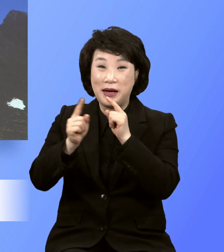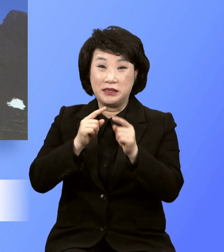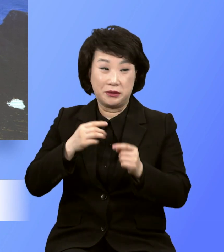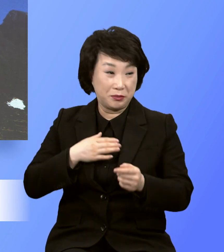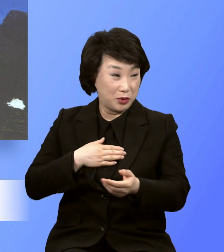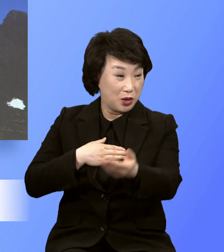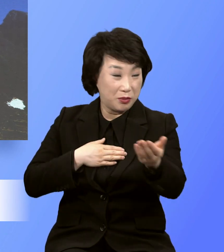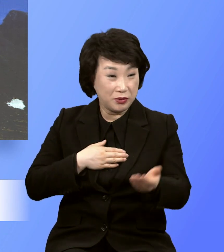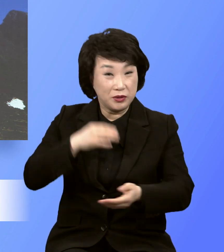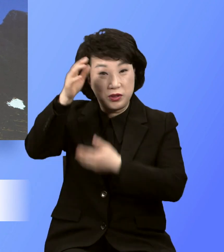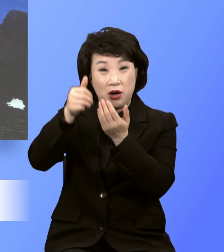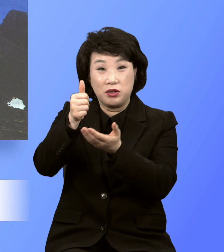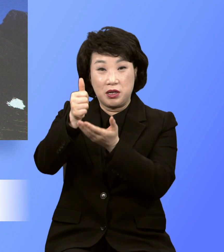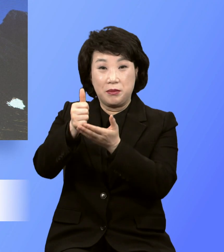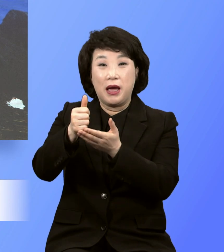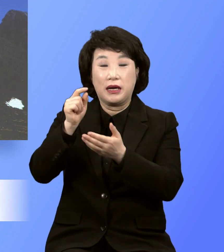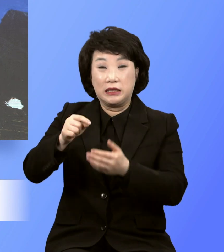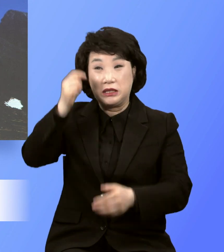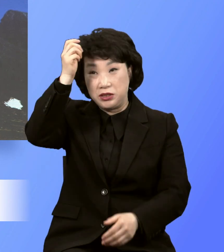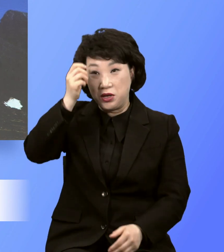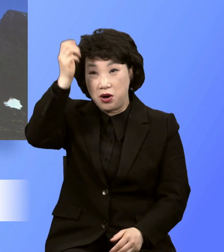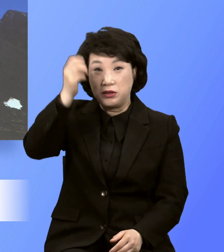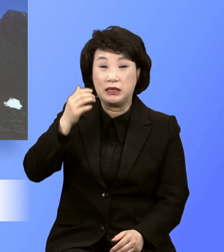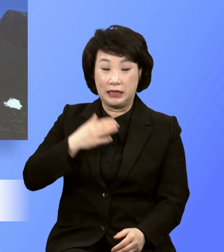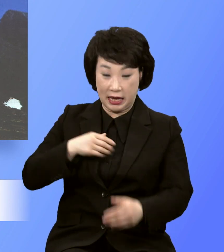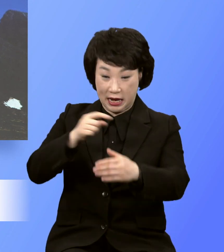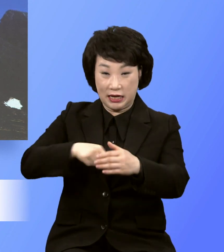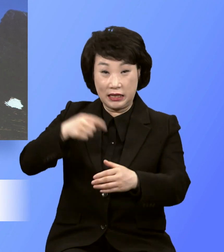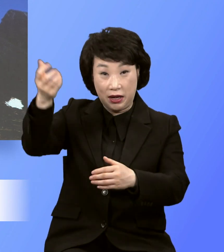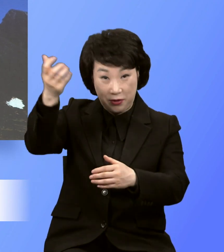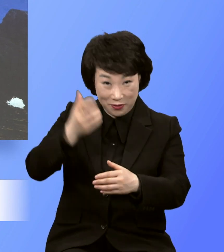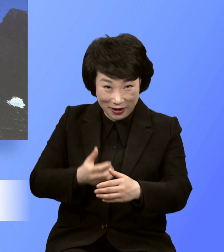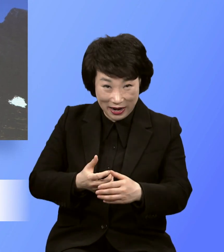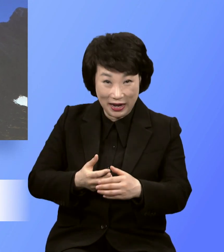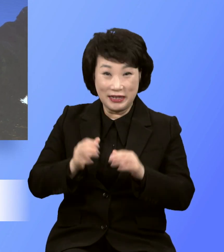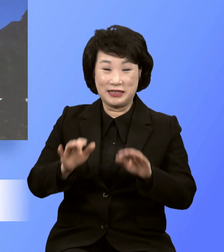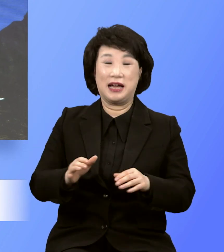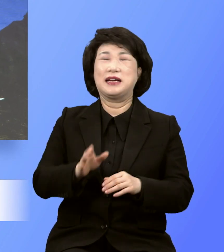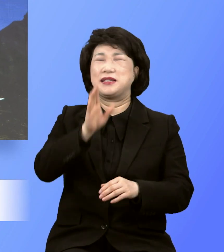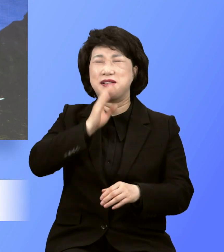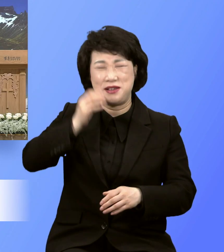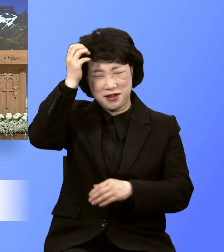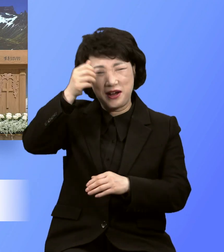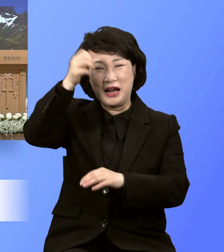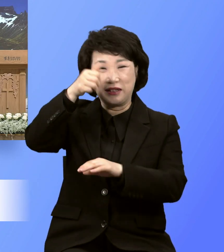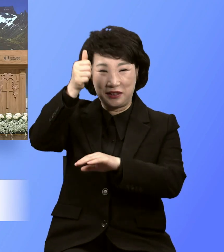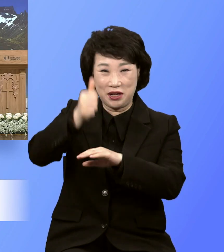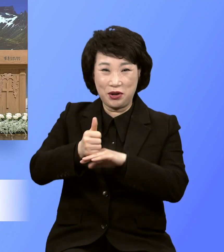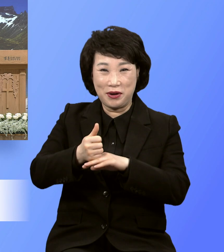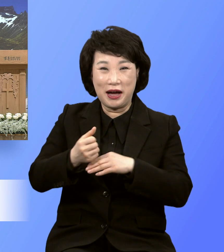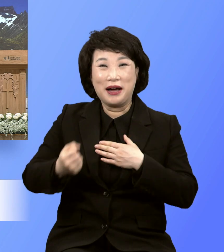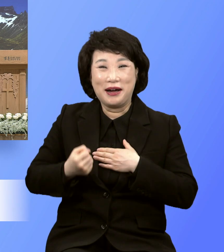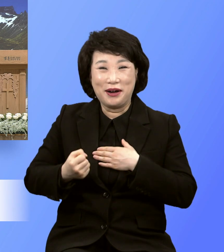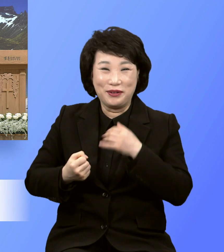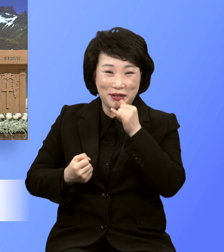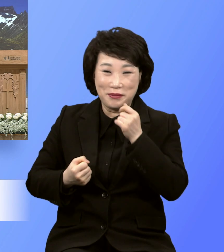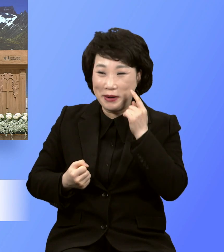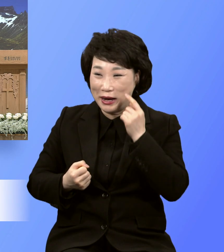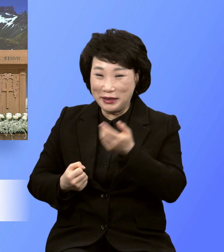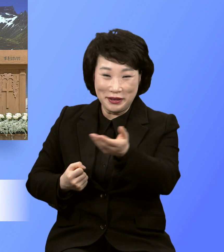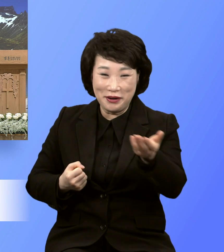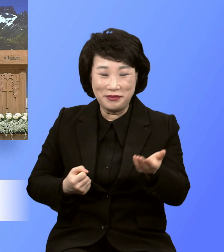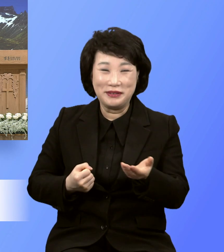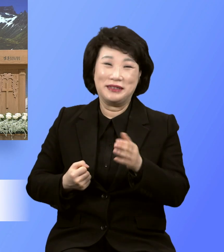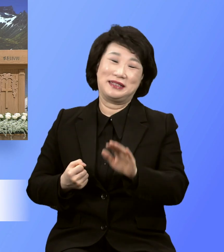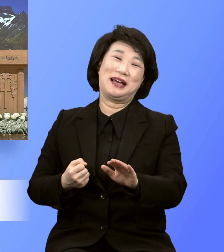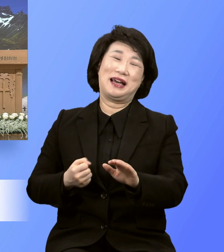말씀이 성령이라는 그 영이 내 안에서 신령한 작품을 가지고 있다면 당신은